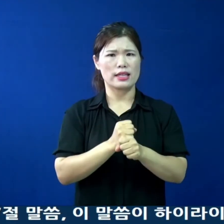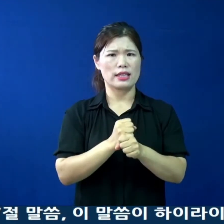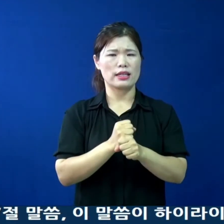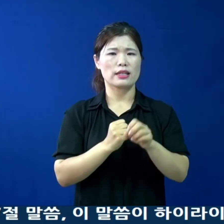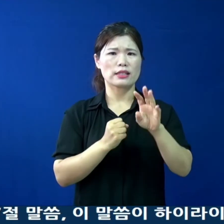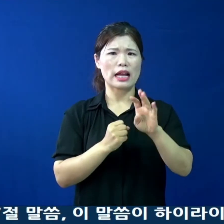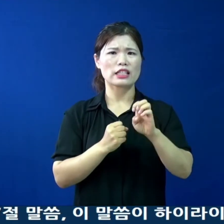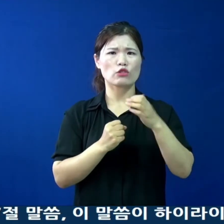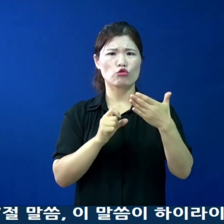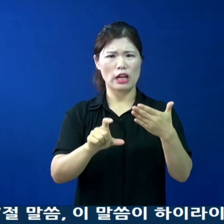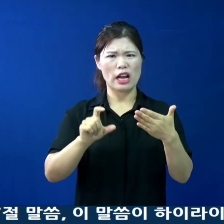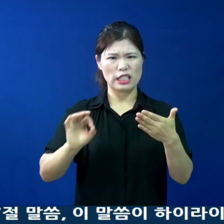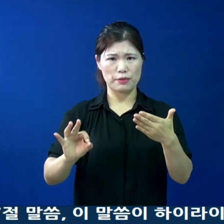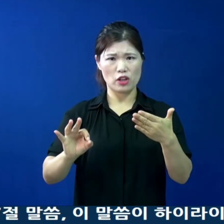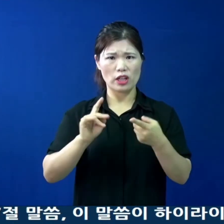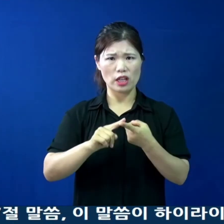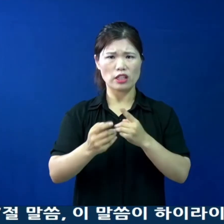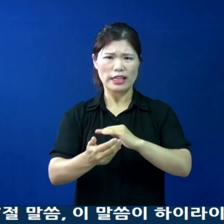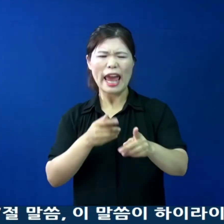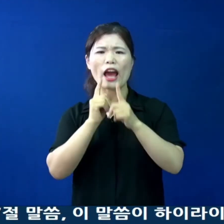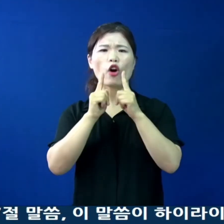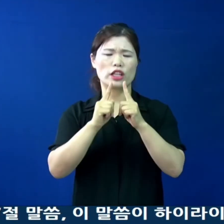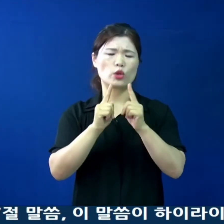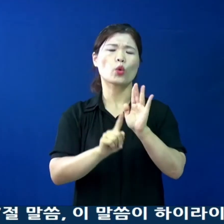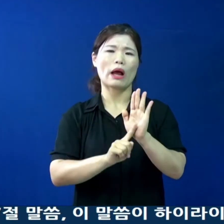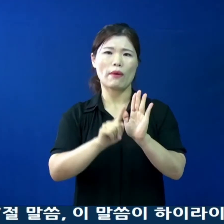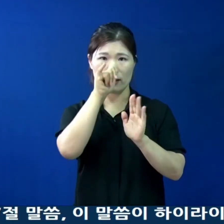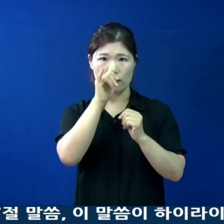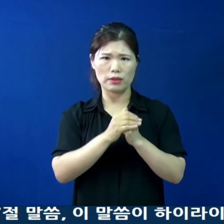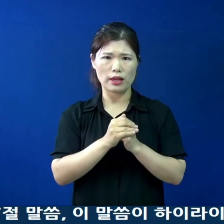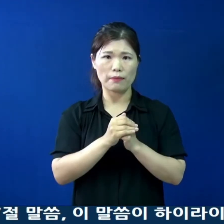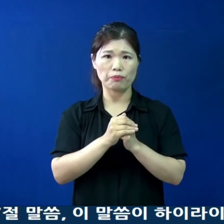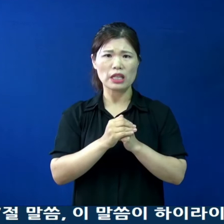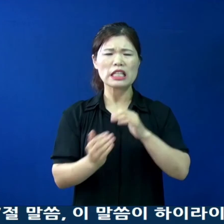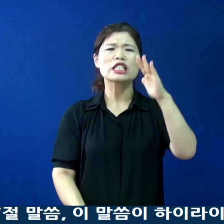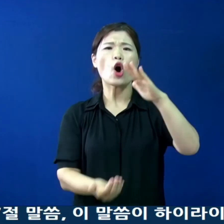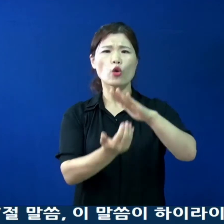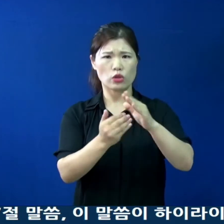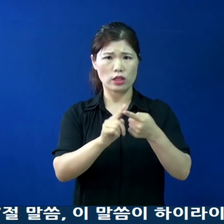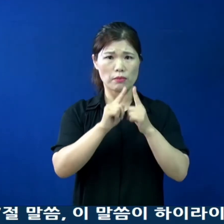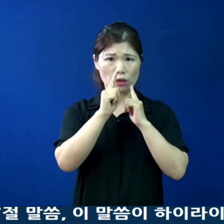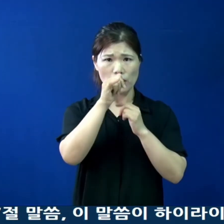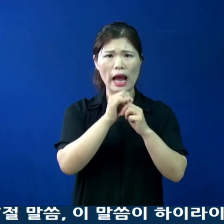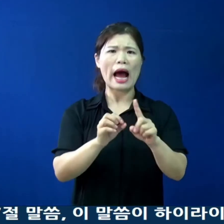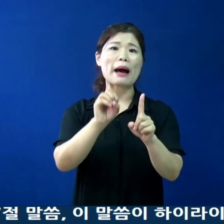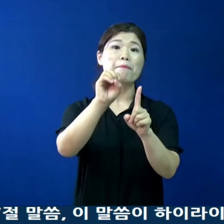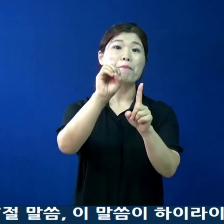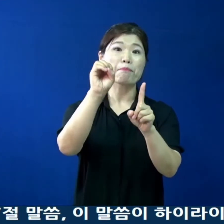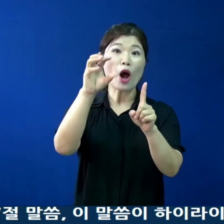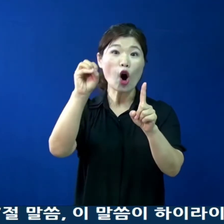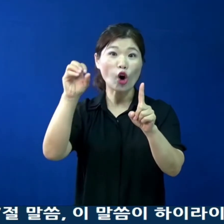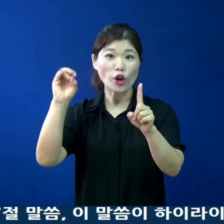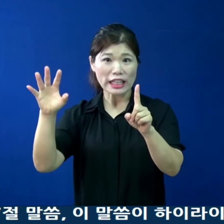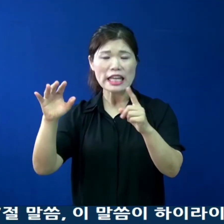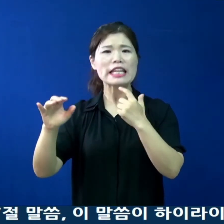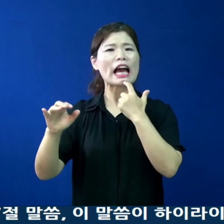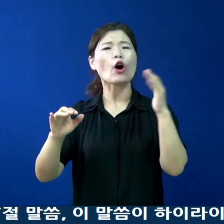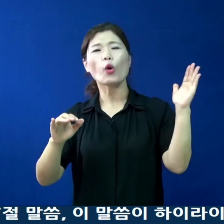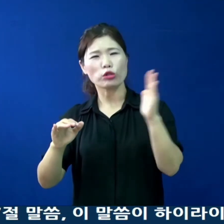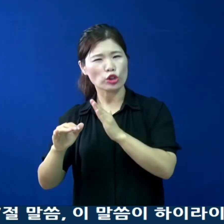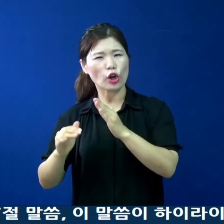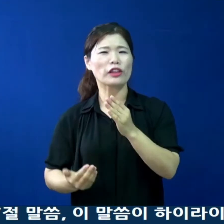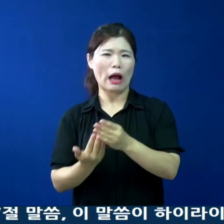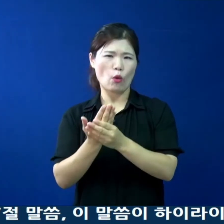말씀을 또 예언하고 있습니다. 그 성취를 바라보며 한 별이 야곱에게서 나오고 야곱의 바뀐